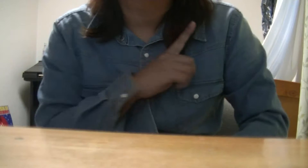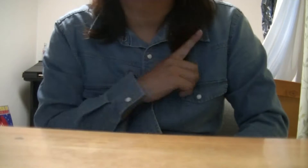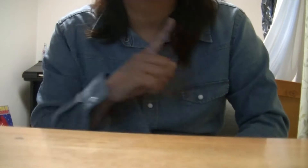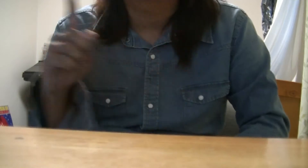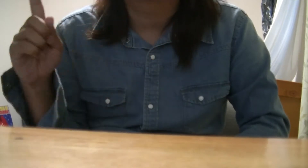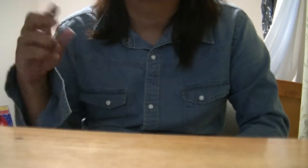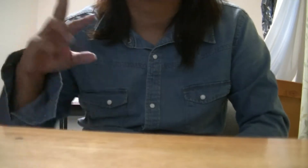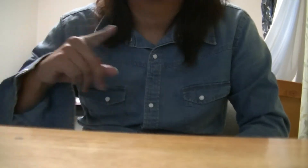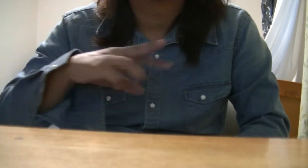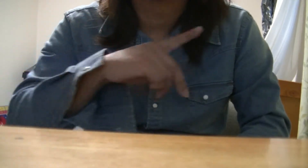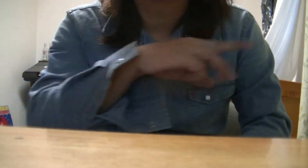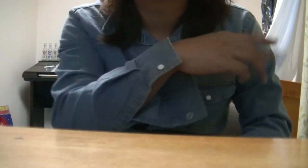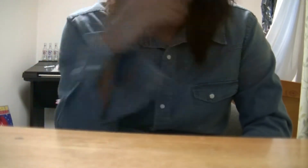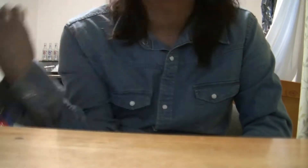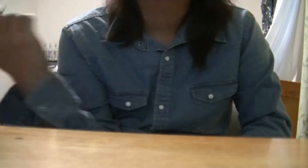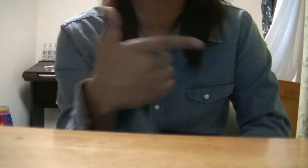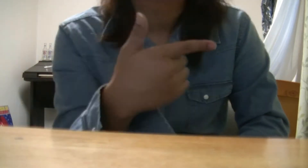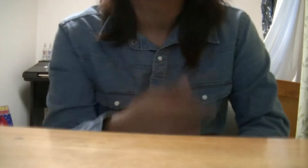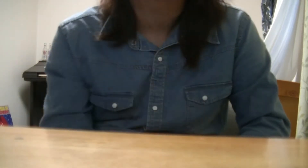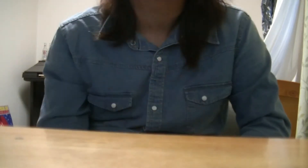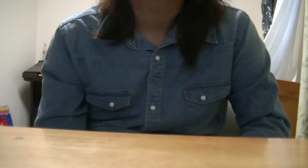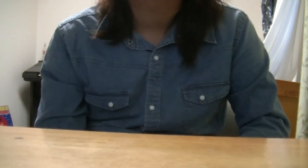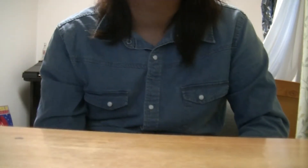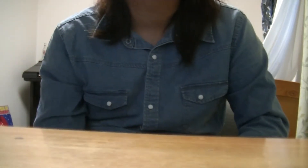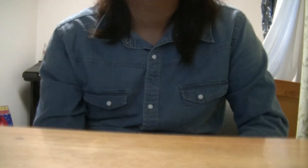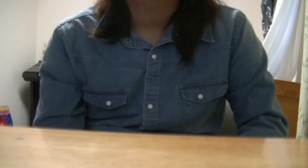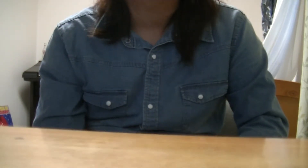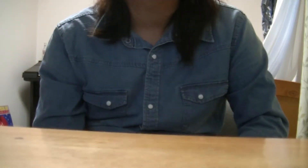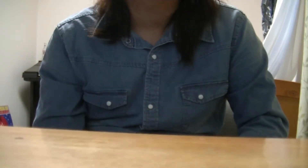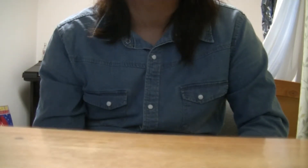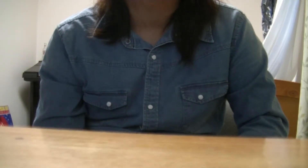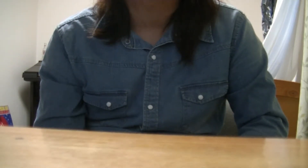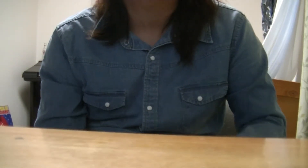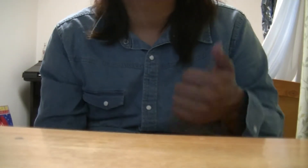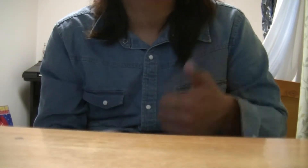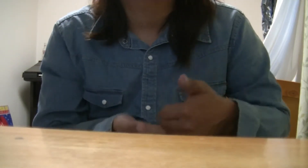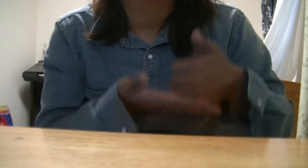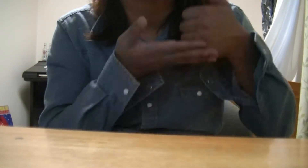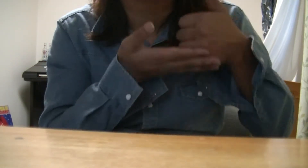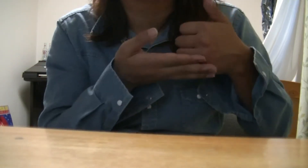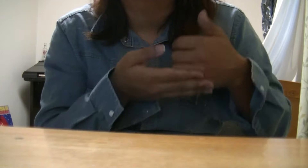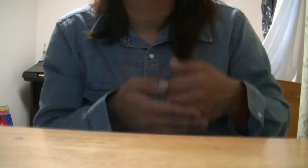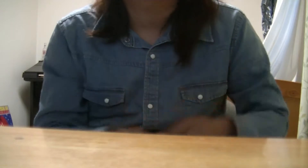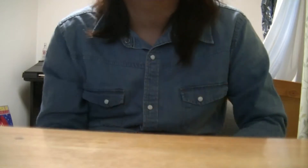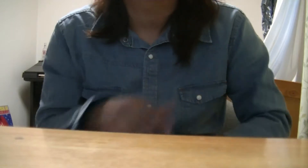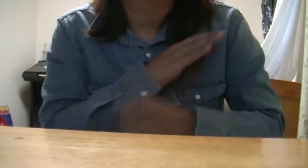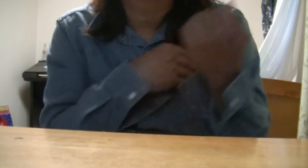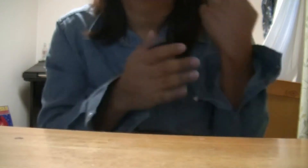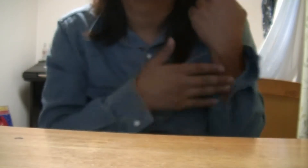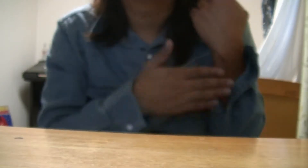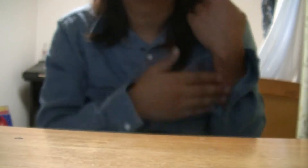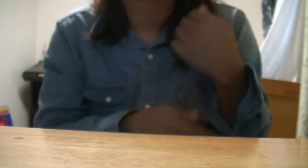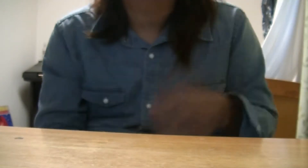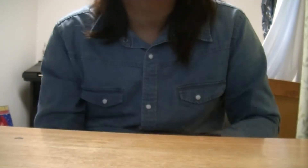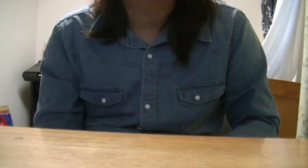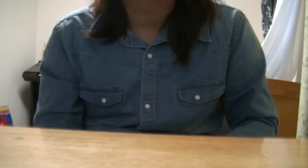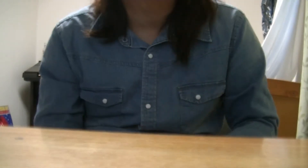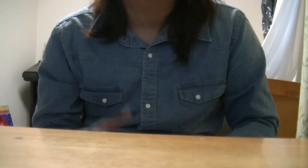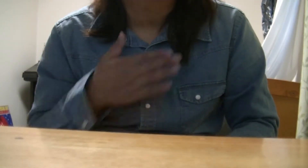ナーになります。これが店長のマネジメント能力です。要は自分より能力の低